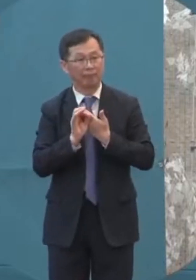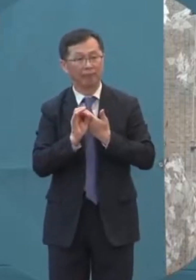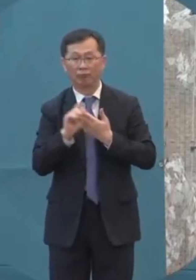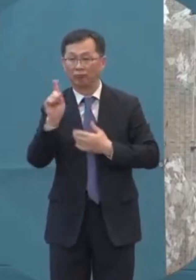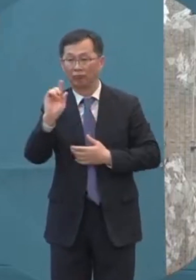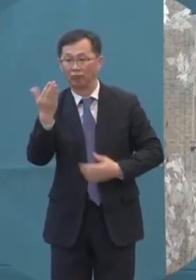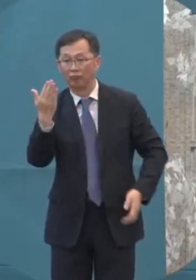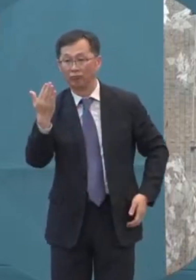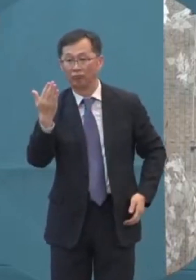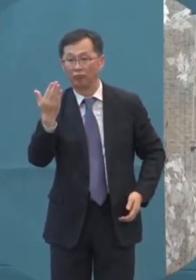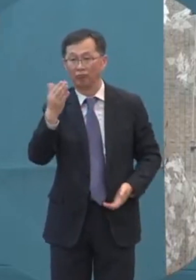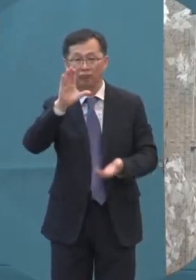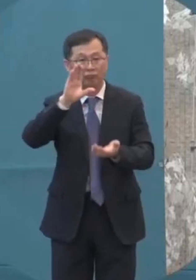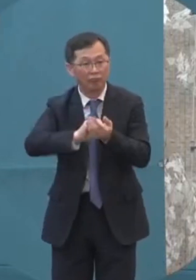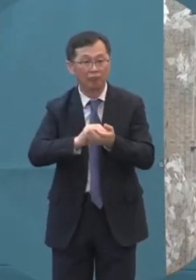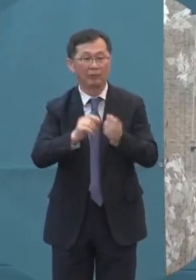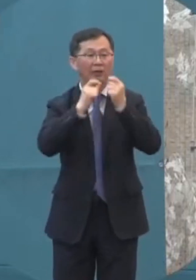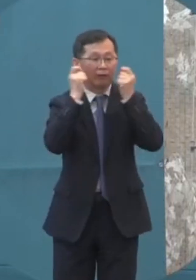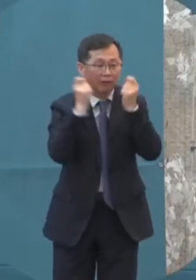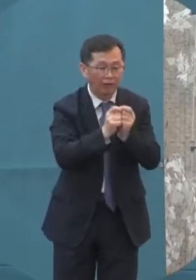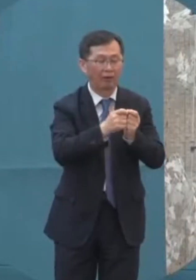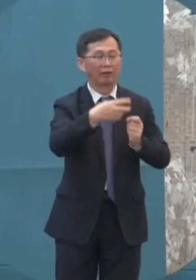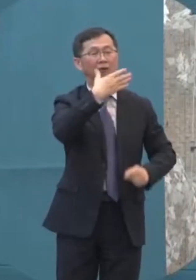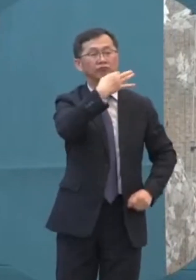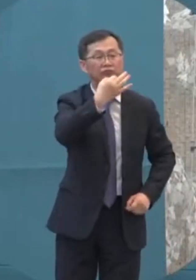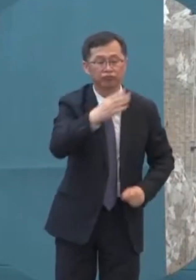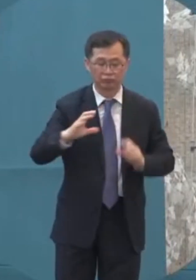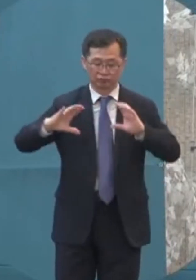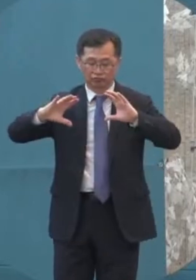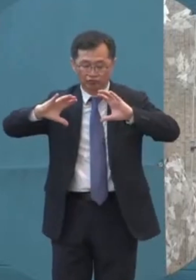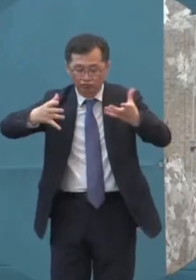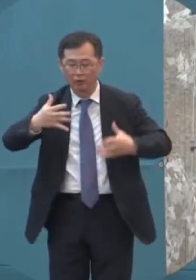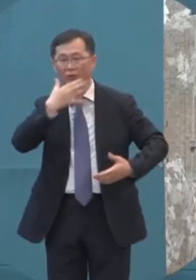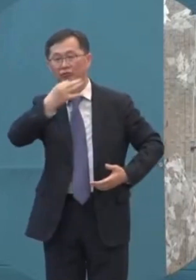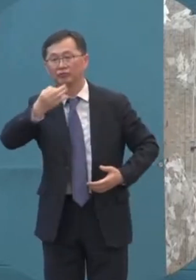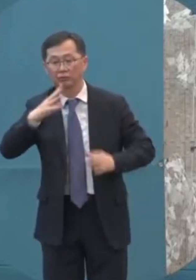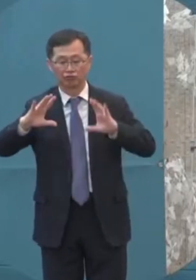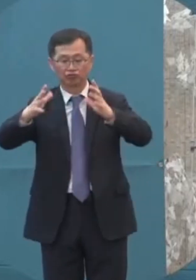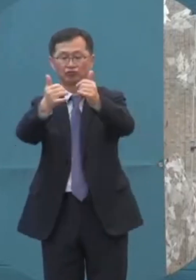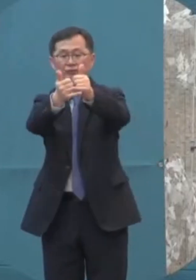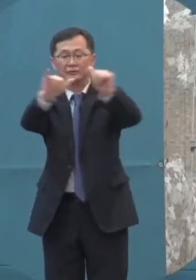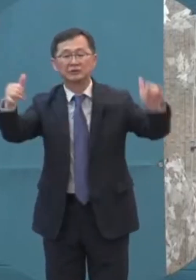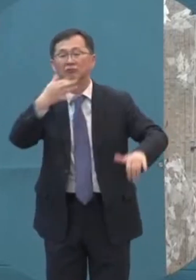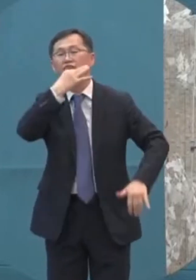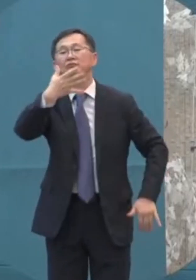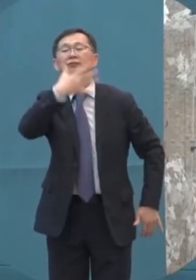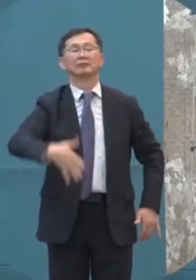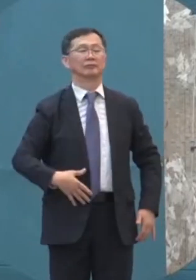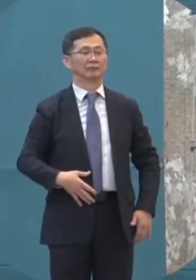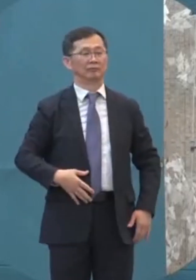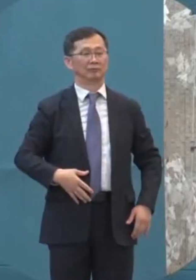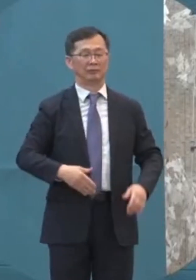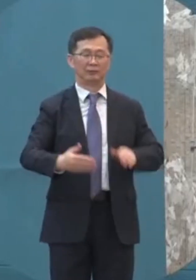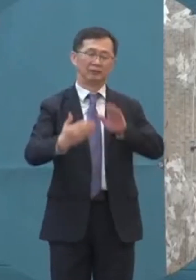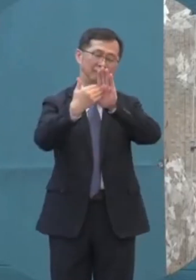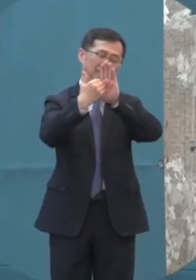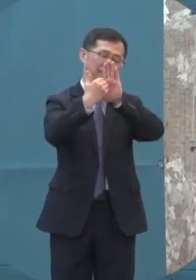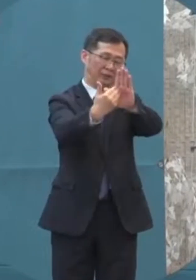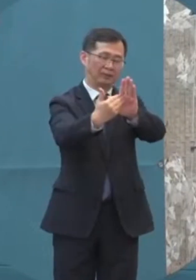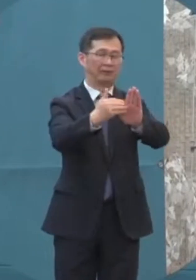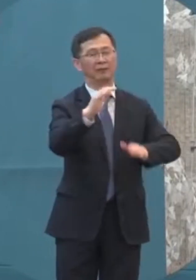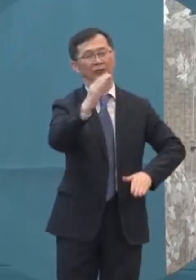어떻게 되는 거예요? 개인도 불행, 국가도 불행, 국민도 불행 이렇게 되는 것 아닙니까? 그걸 막아야 될 것